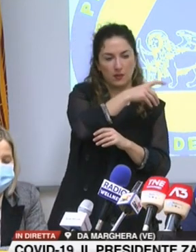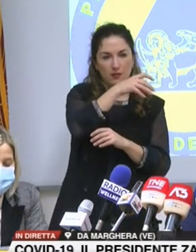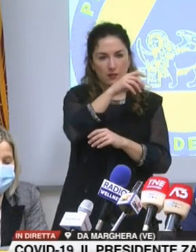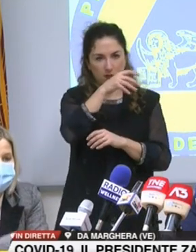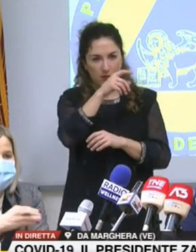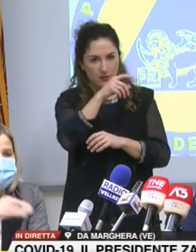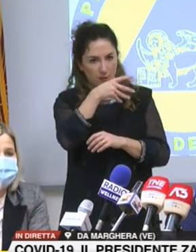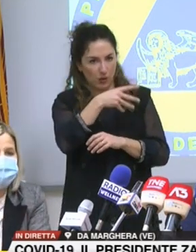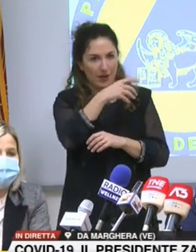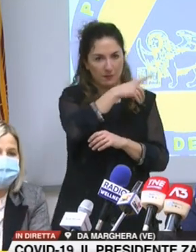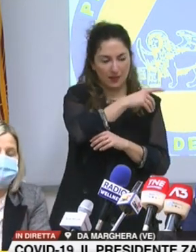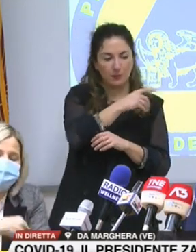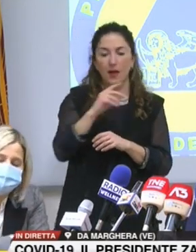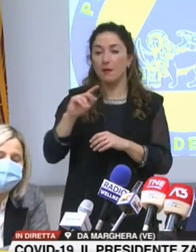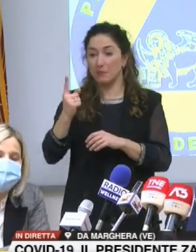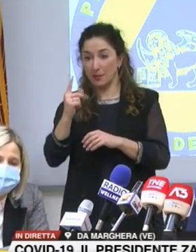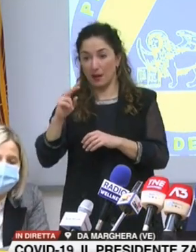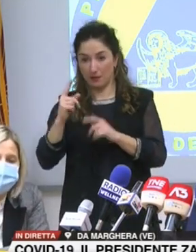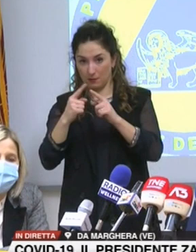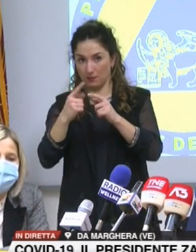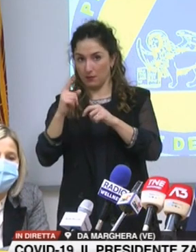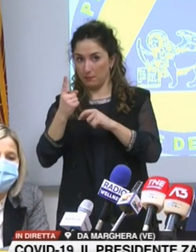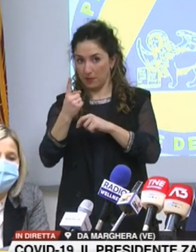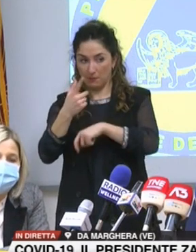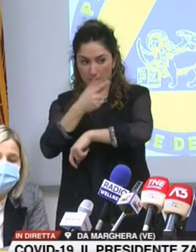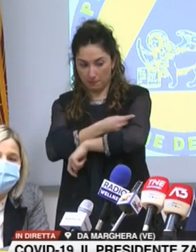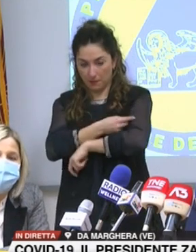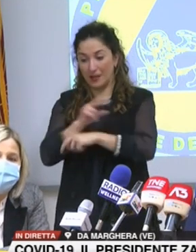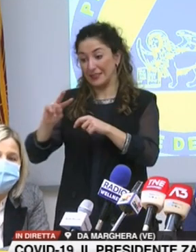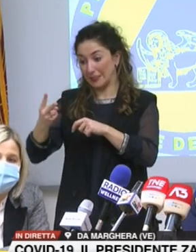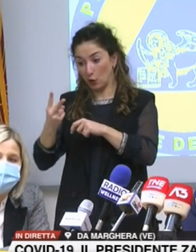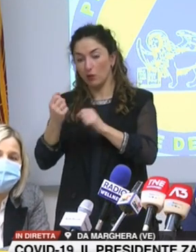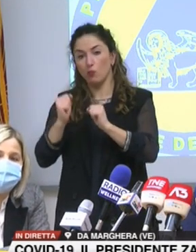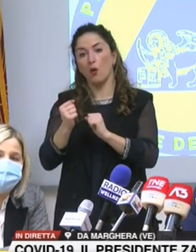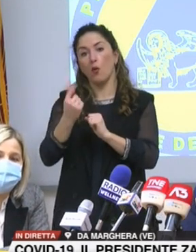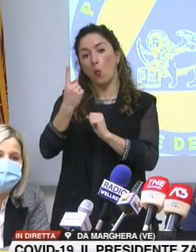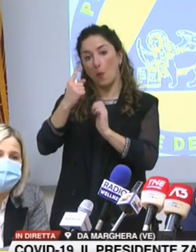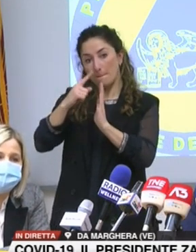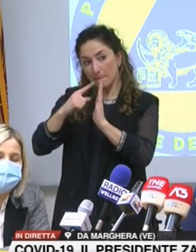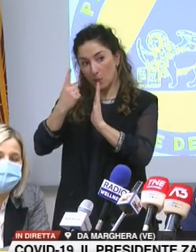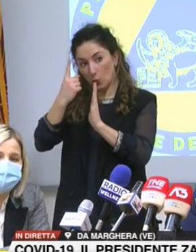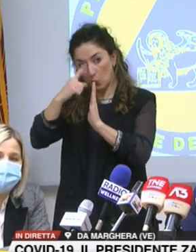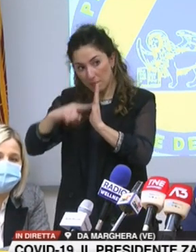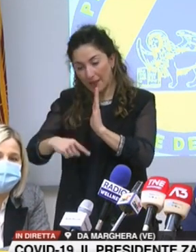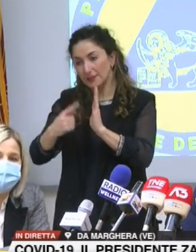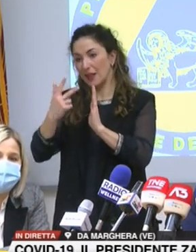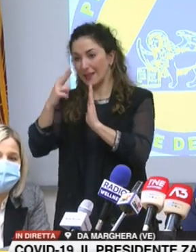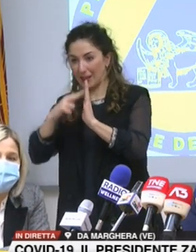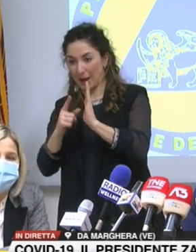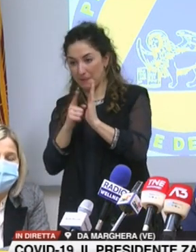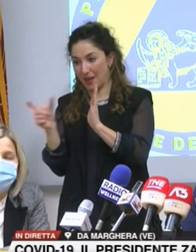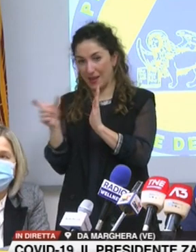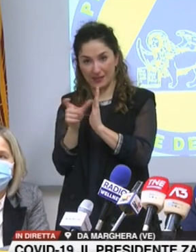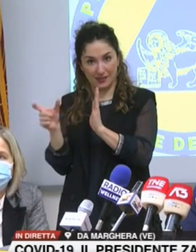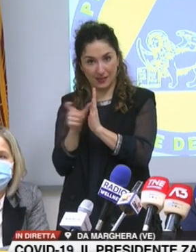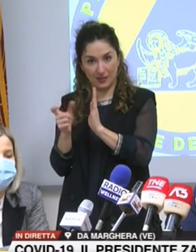ma la seconda dose potrà essere somministrata tra un mese e tre mesi dopo la seconda dose. E risulta,